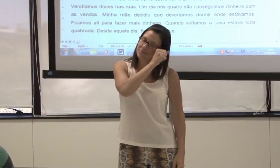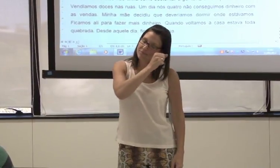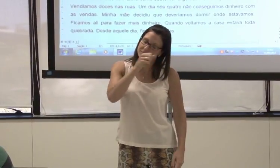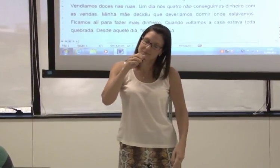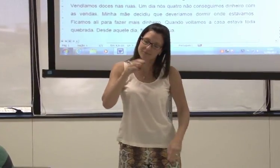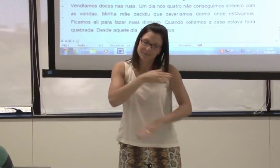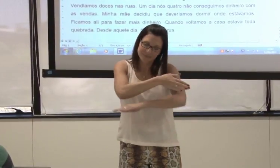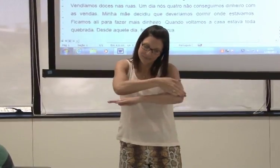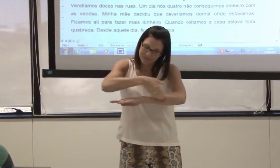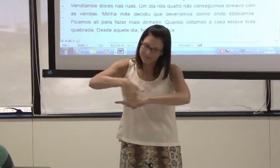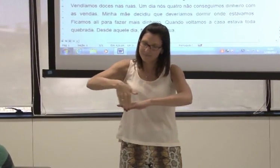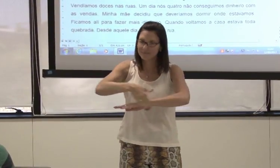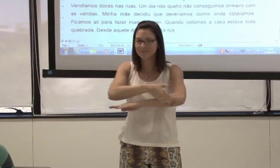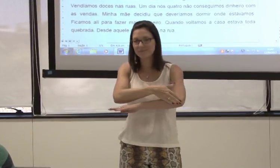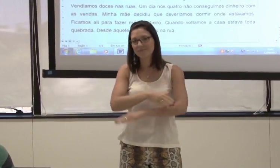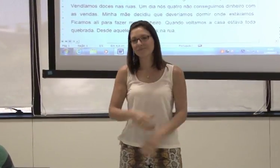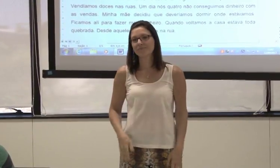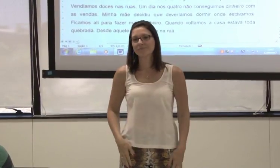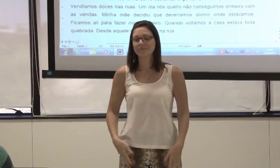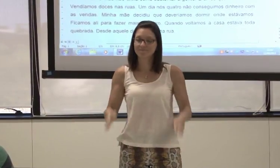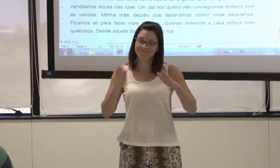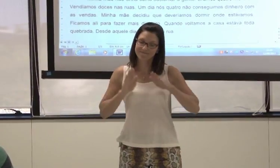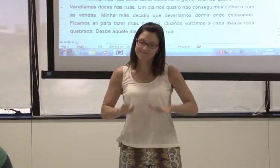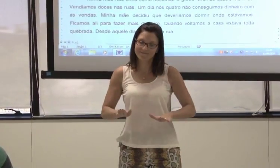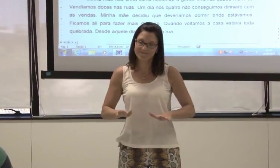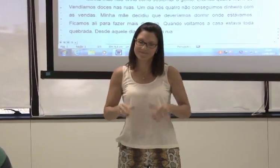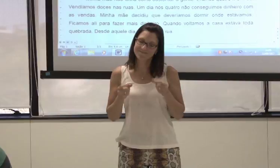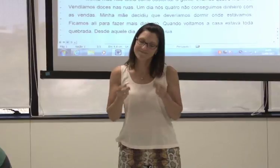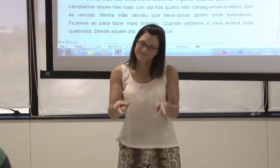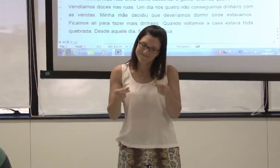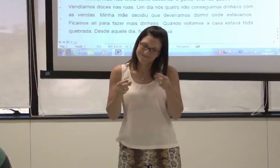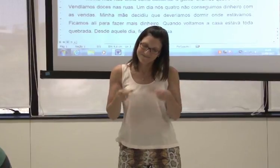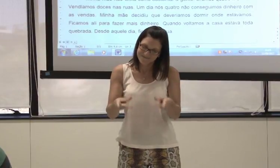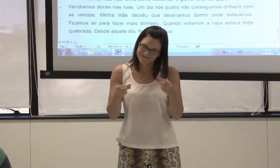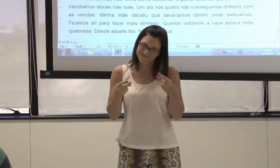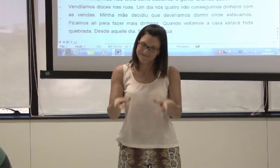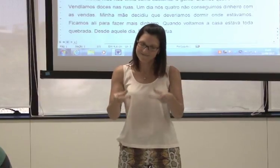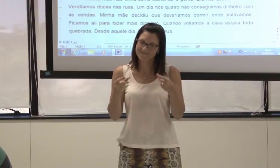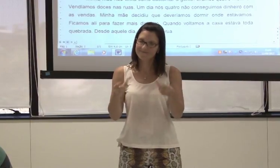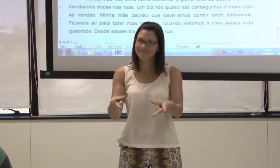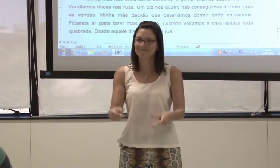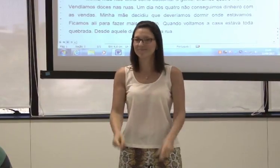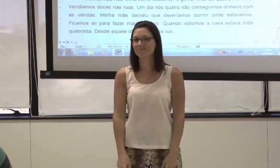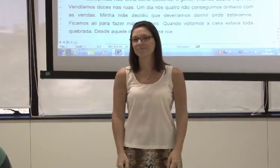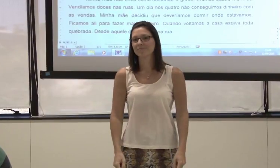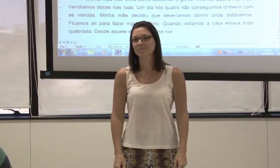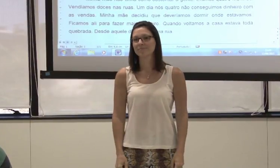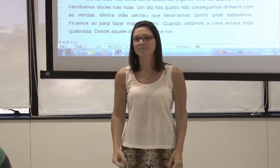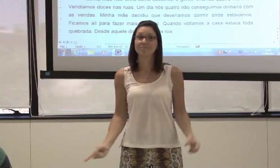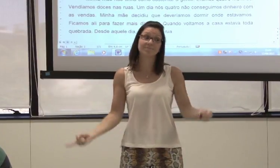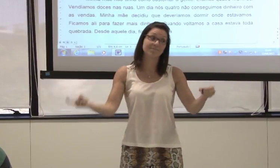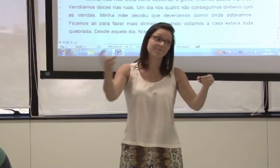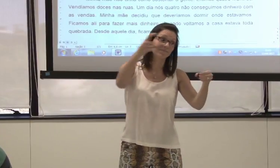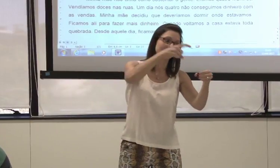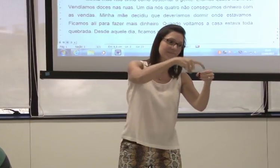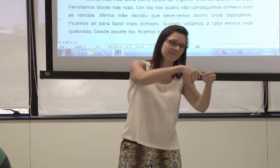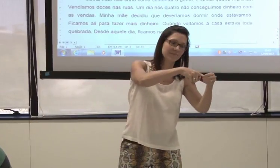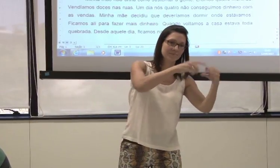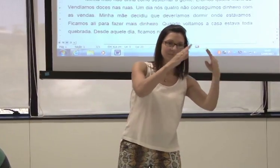estávamos. Ficamos ali para fazer mais dinheiro. Quando voltamos, a